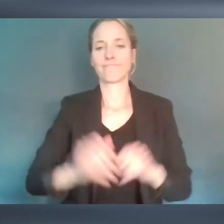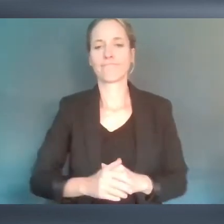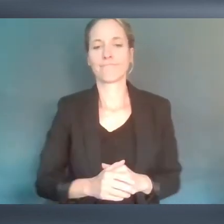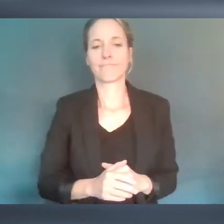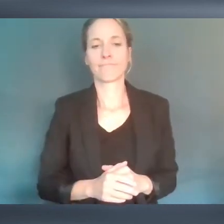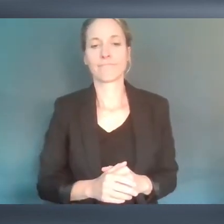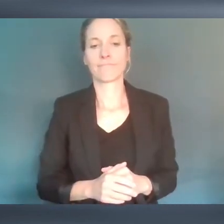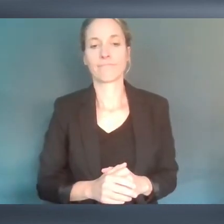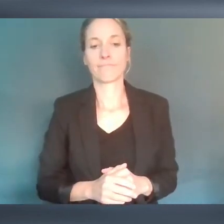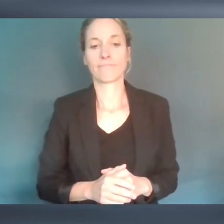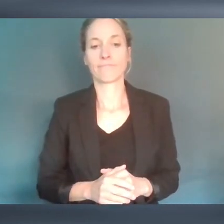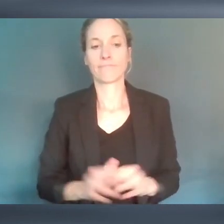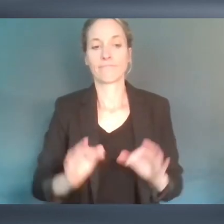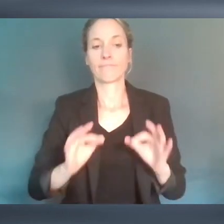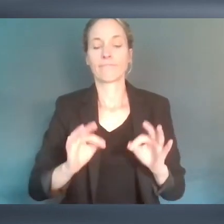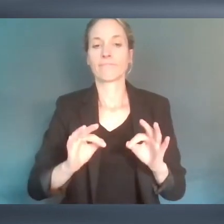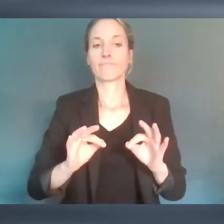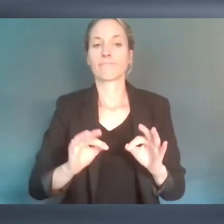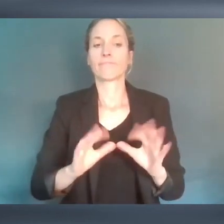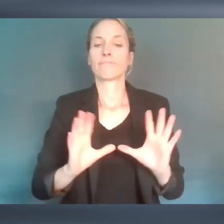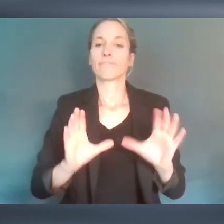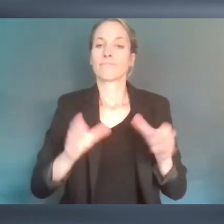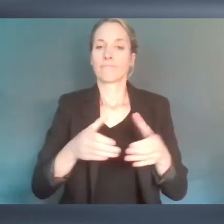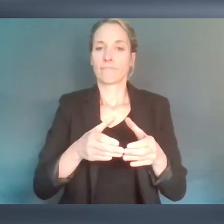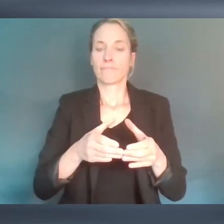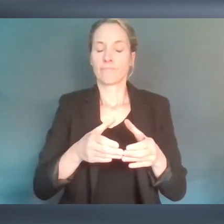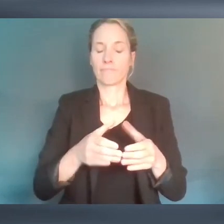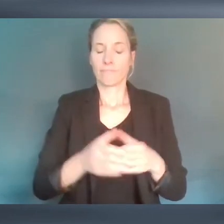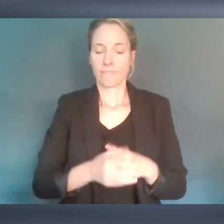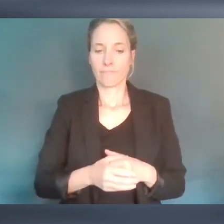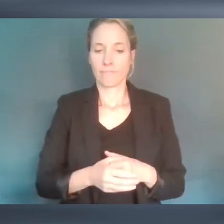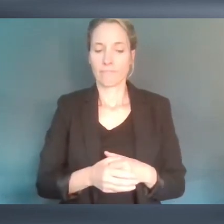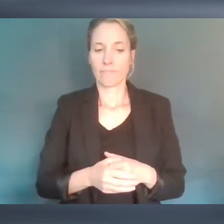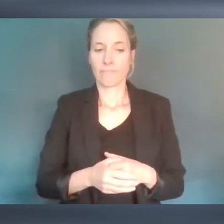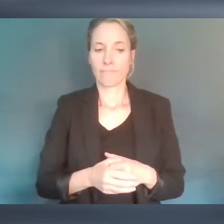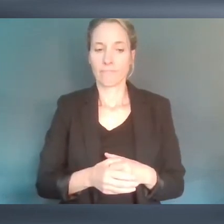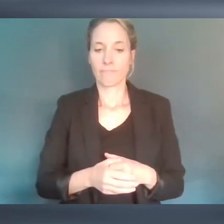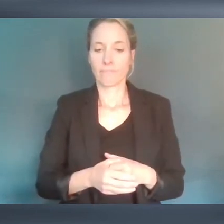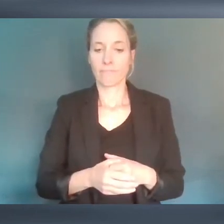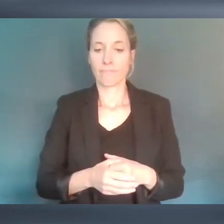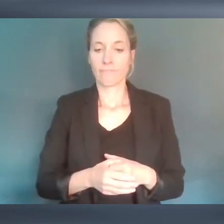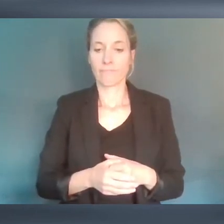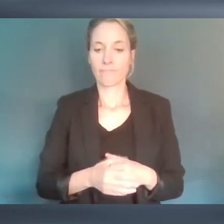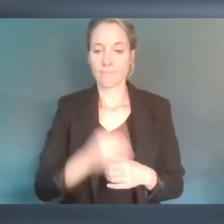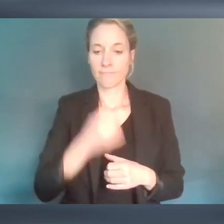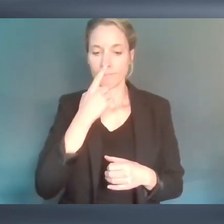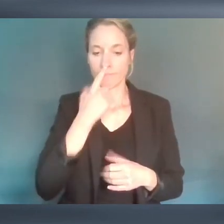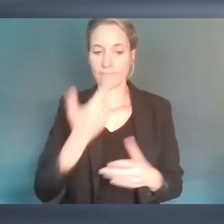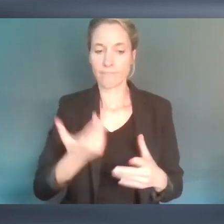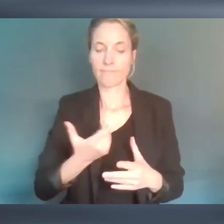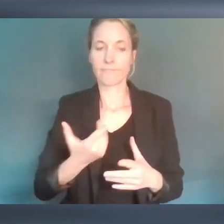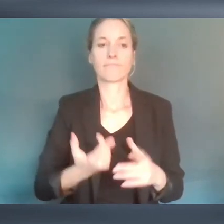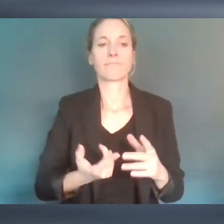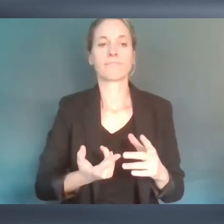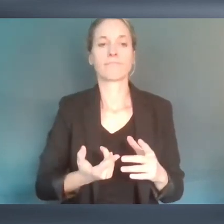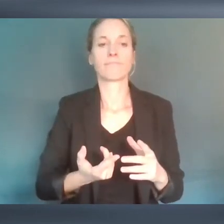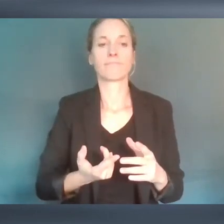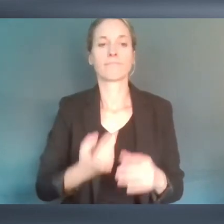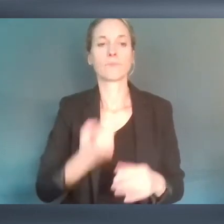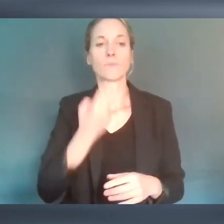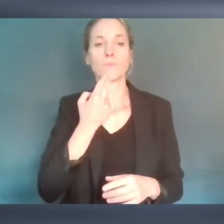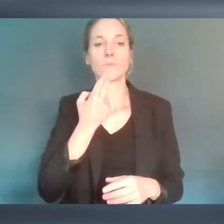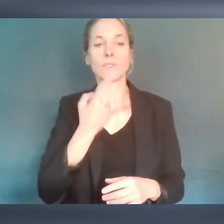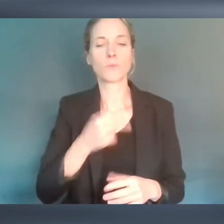notre formation, c'est bien et plus utile de réaliser ce travail en fait de compréhension